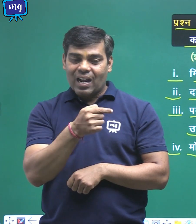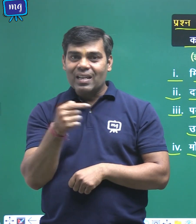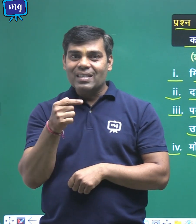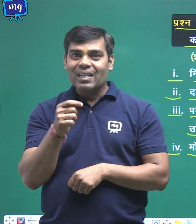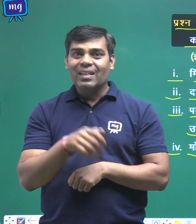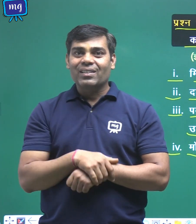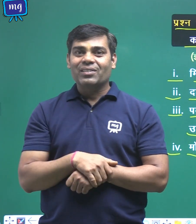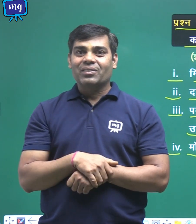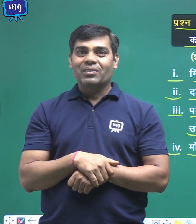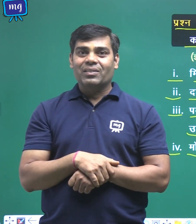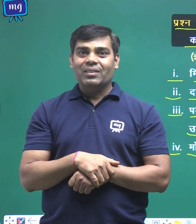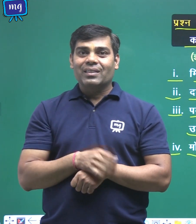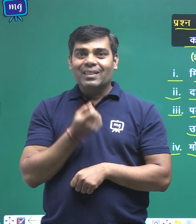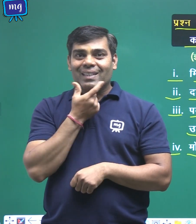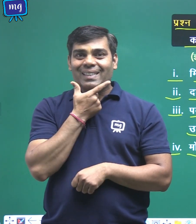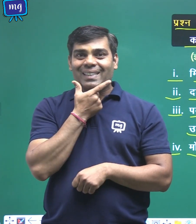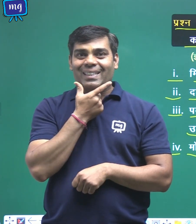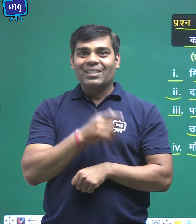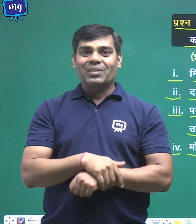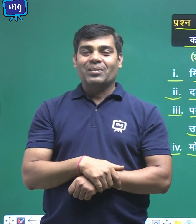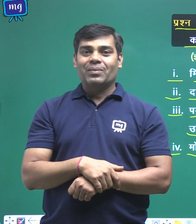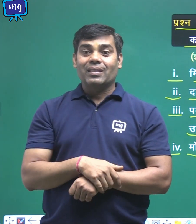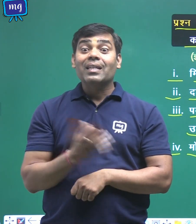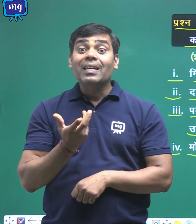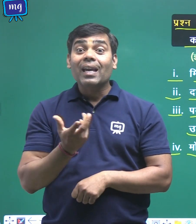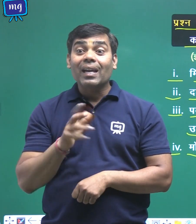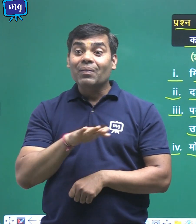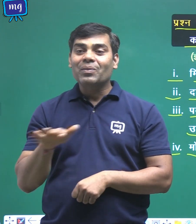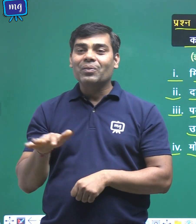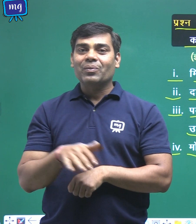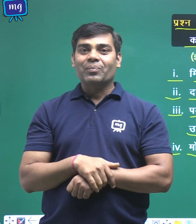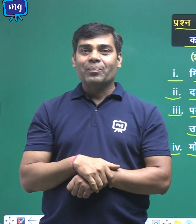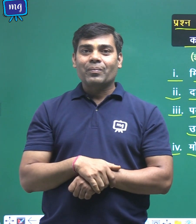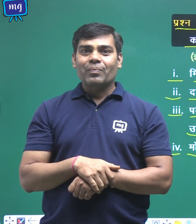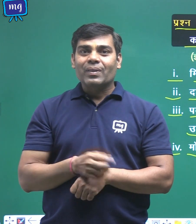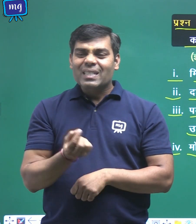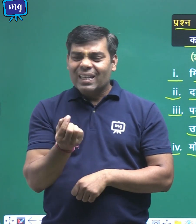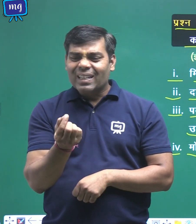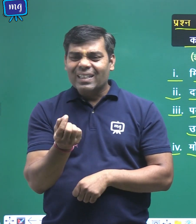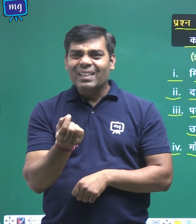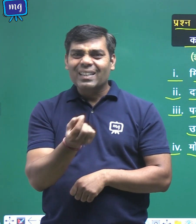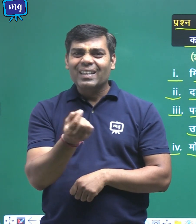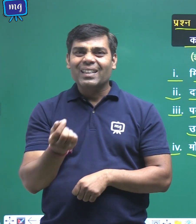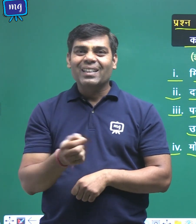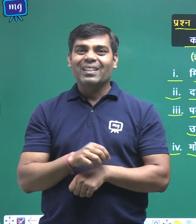खालिस्तान हंसते, क्या आएगा बच्चों? दाने।